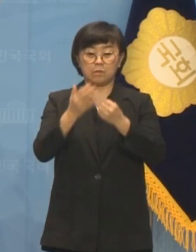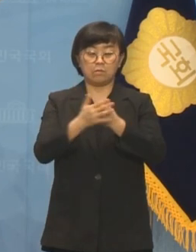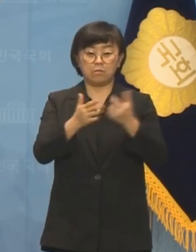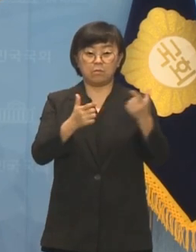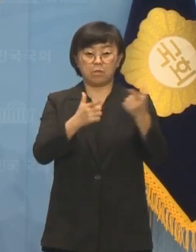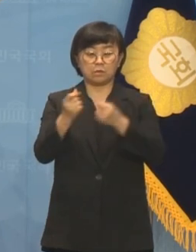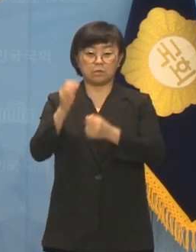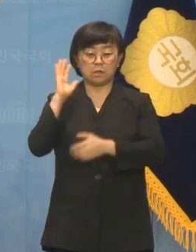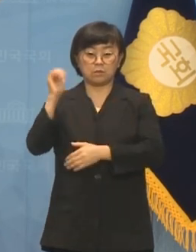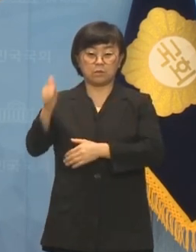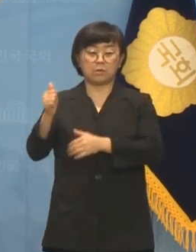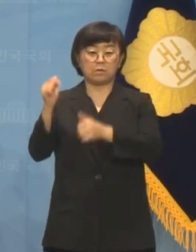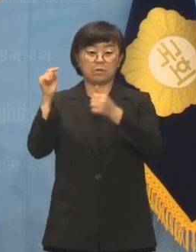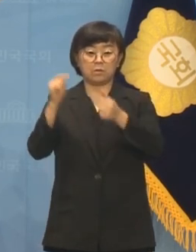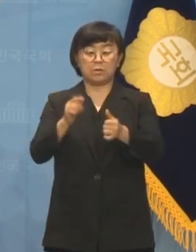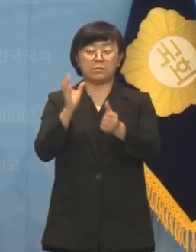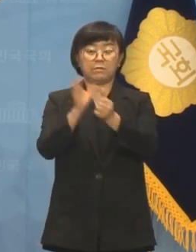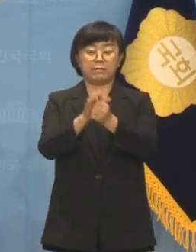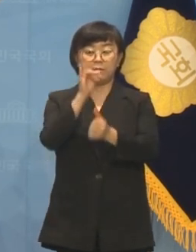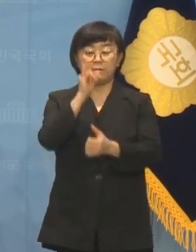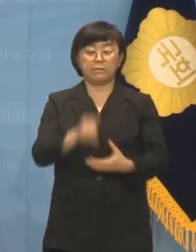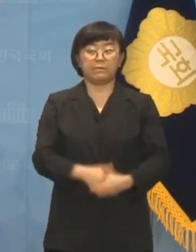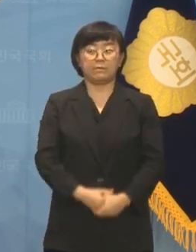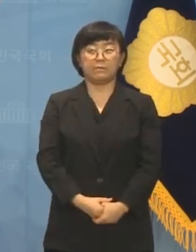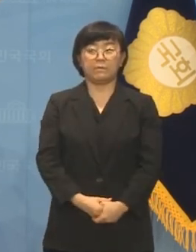모두 대통령령으로 위임하고 있습니다.